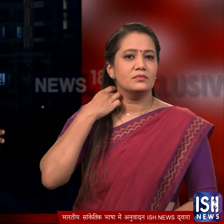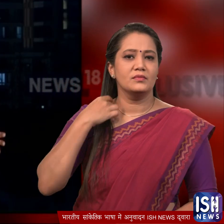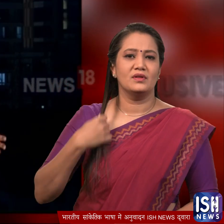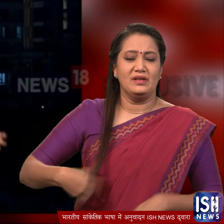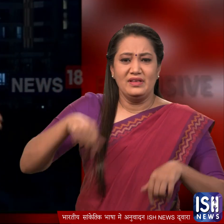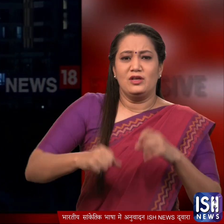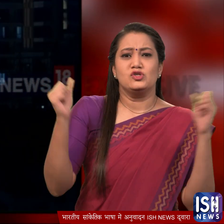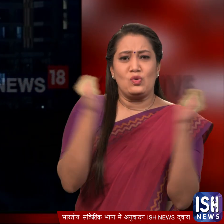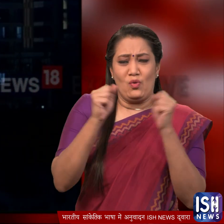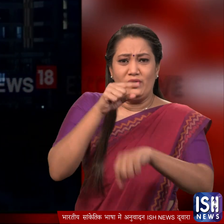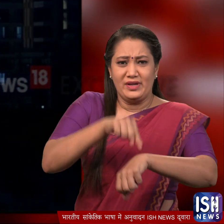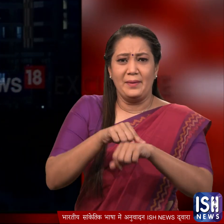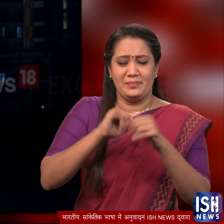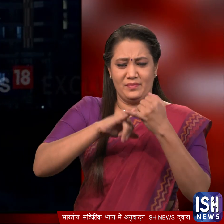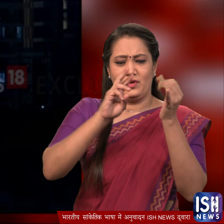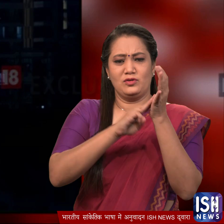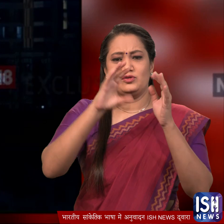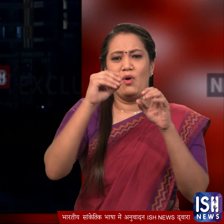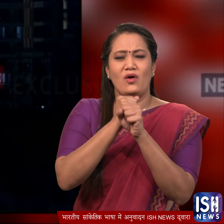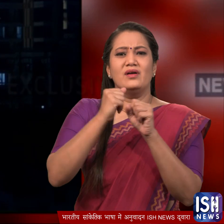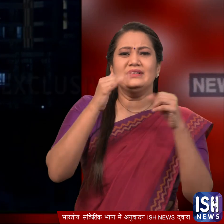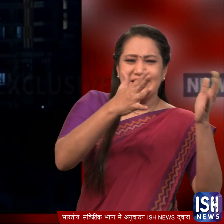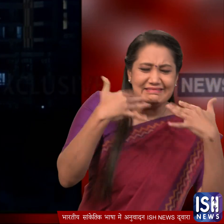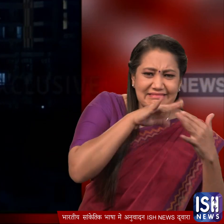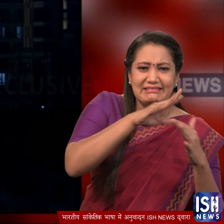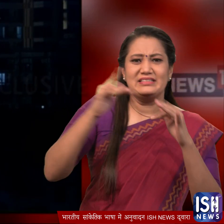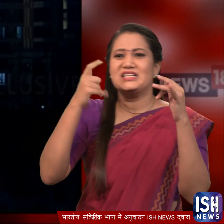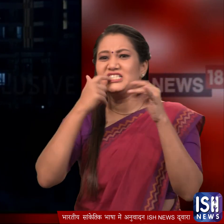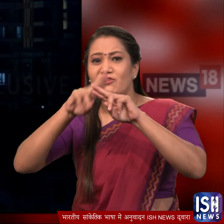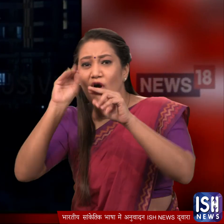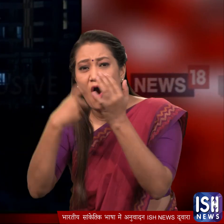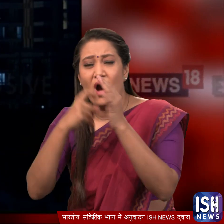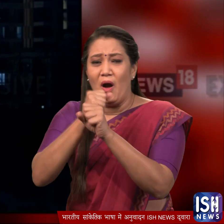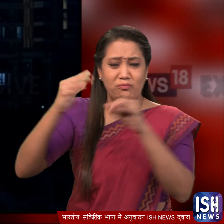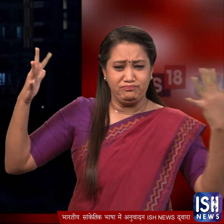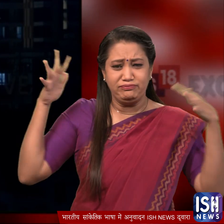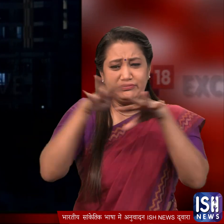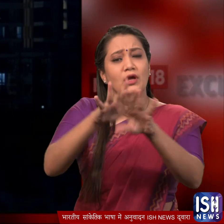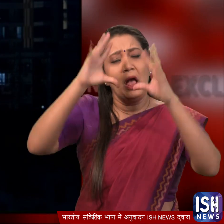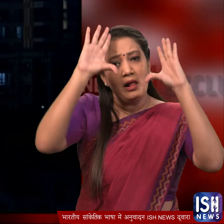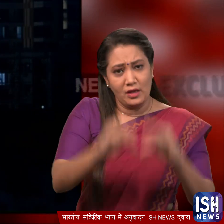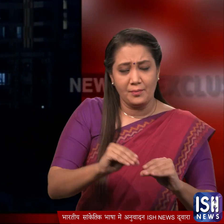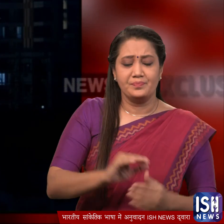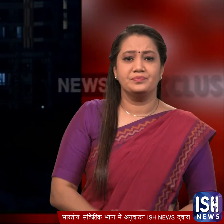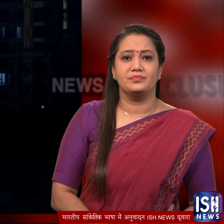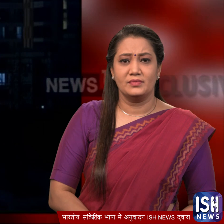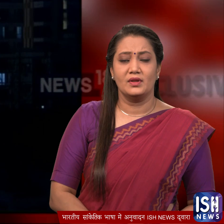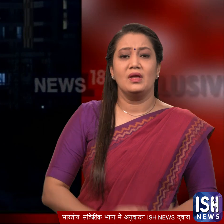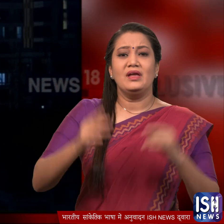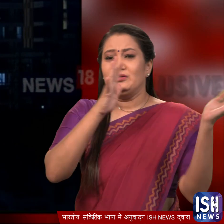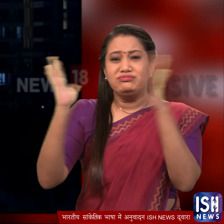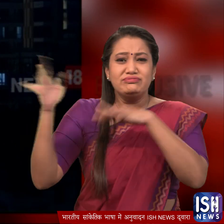इस बार की सर्दियों में दिल्ली में स्मॉग वाले दिन कम रहे, लेकिन प्रदूषण के स्तर में कमी नहीं आई। सेंटर फॉर साइंस एंड एनवायरनमेंट ने दिल्ली